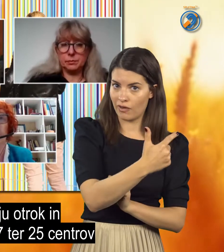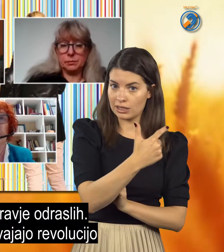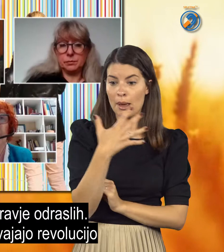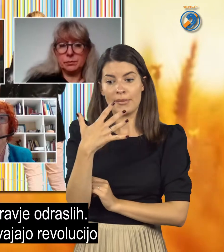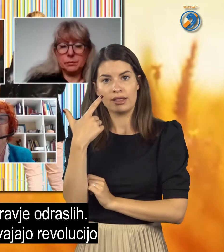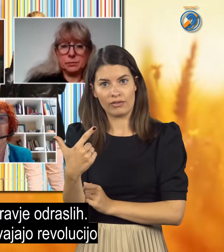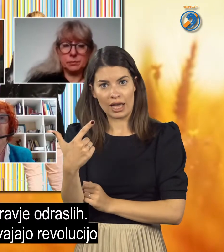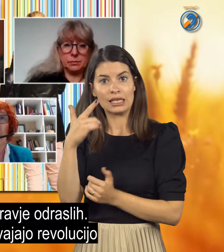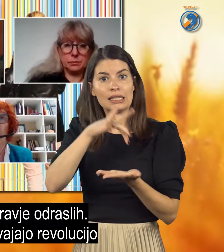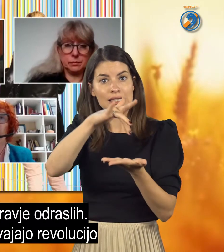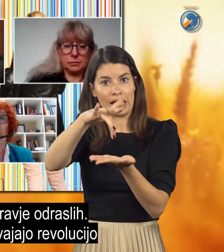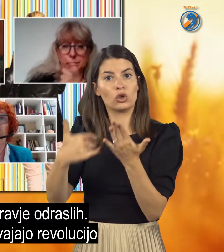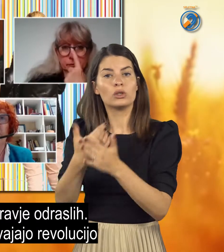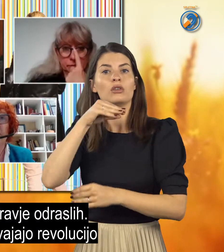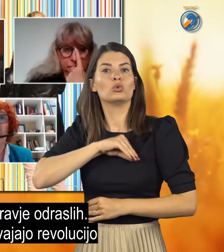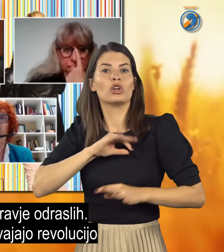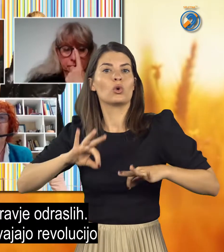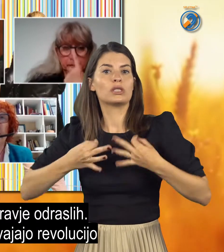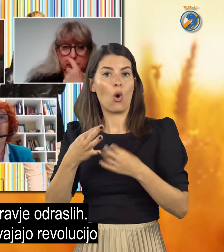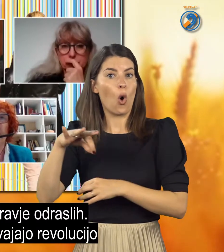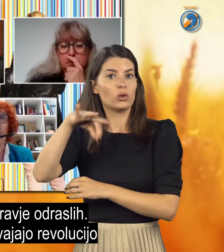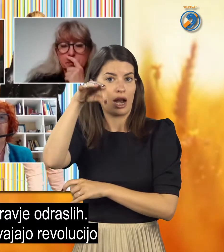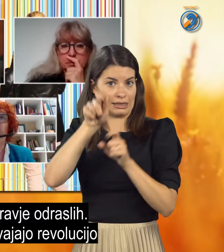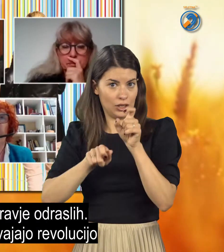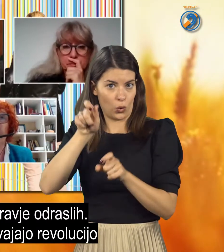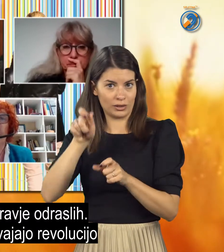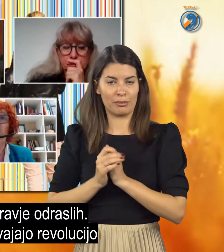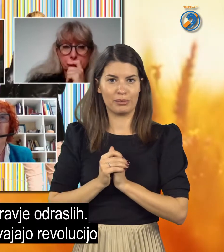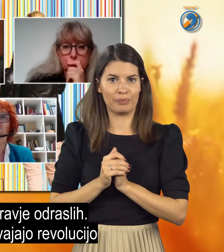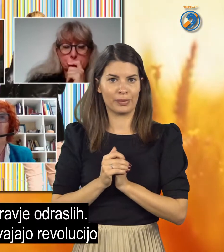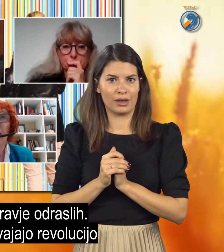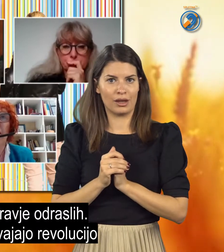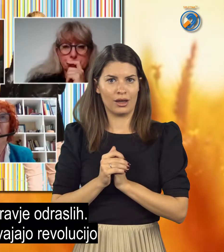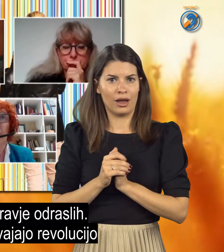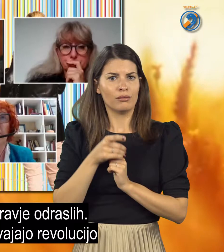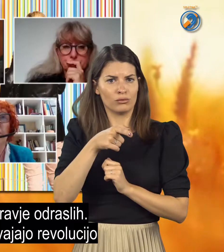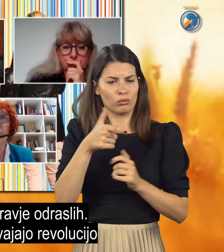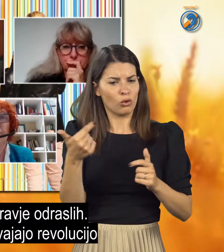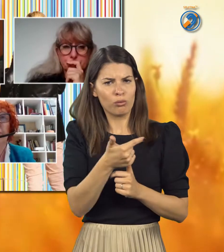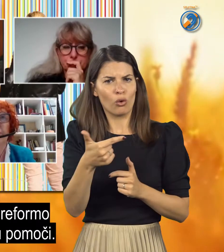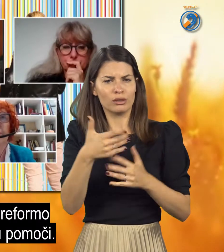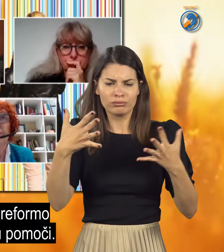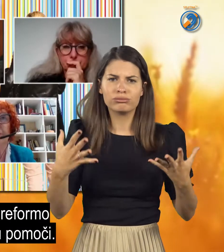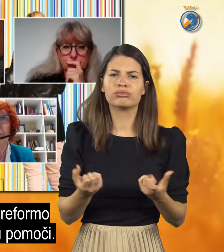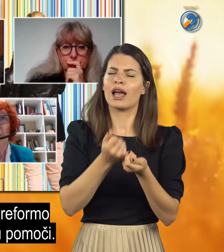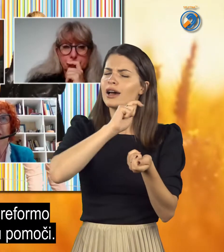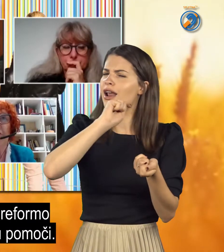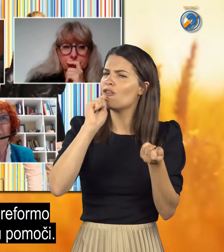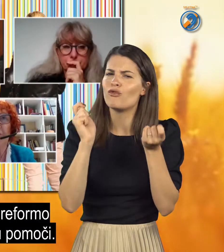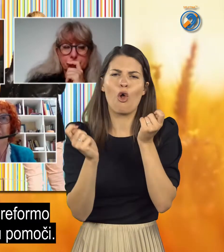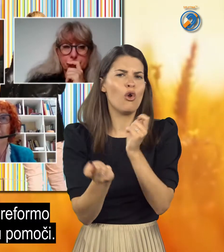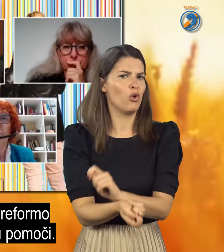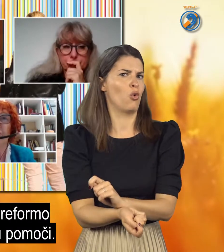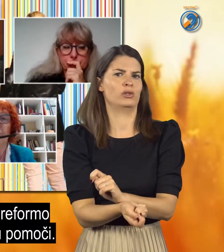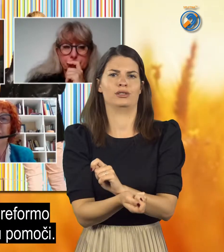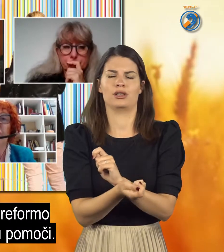centrov za duševno zdravje odraslih, ki pravzaprav uvajajo revolucijo oziroma pravzaprav